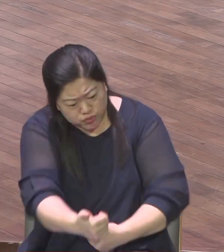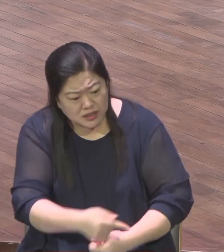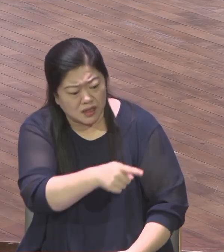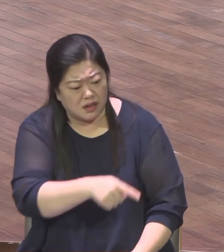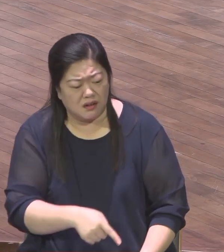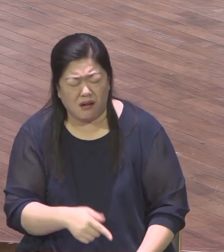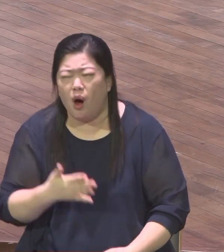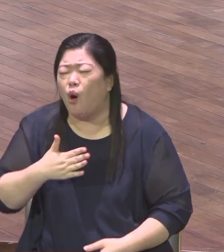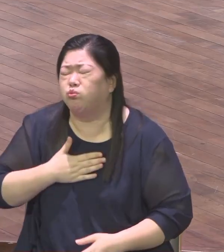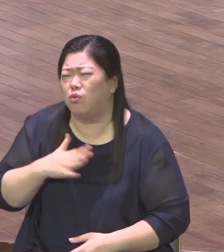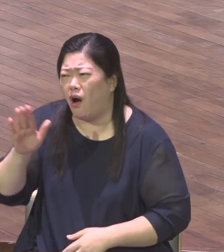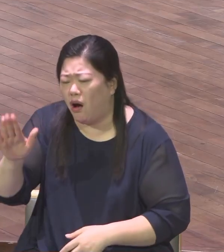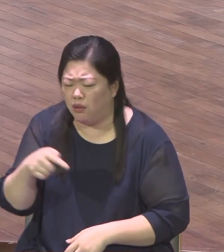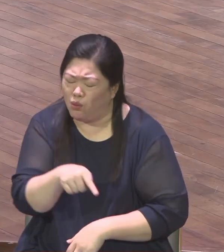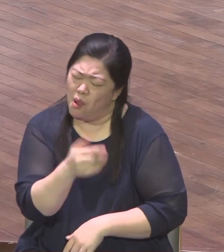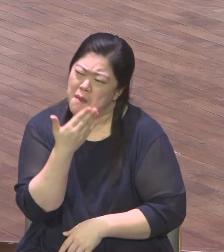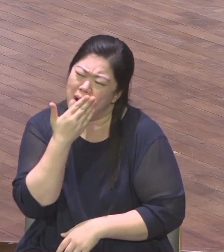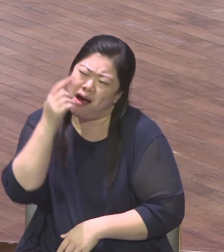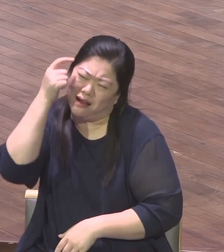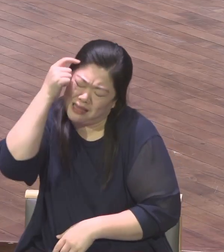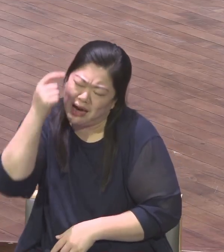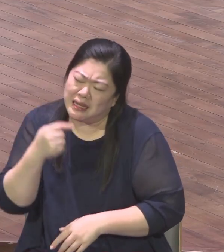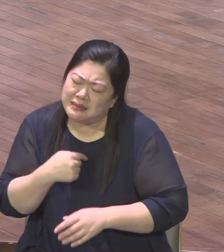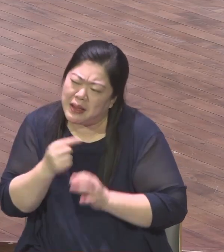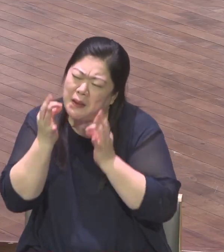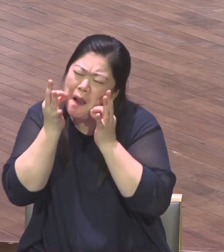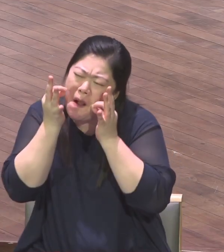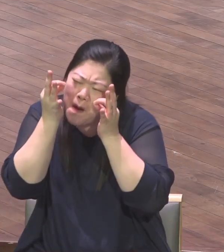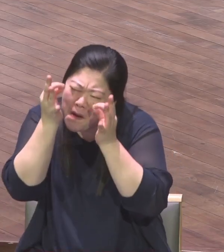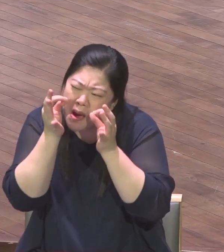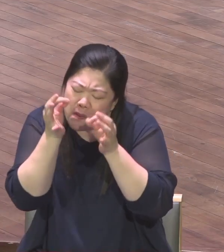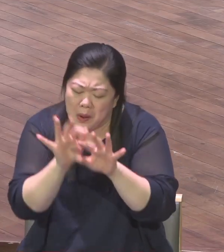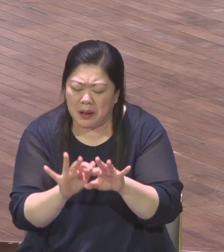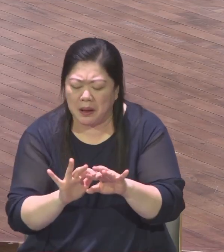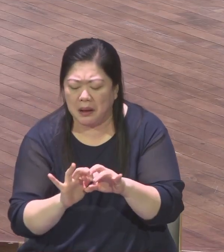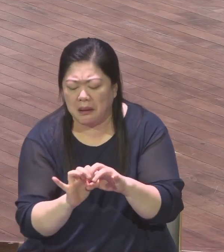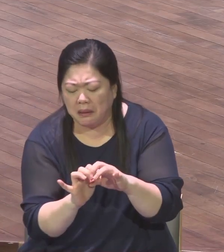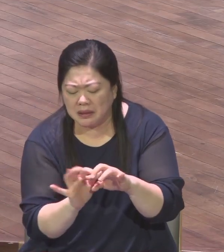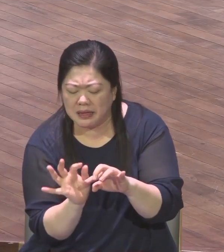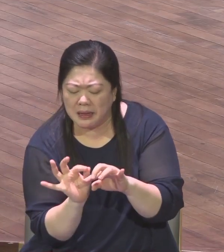최선을 다해서 이걸 해결해 보려고 했습니다.